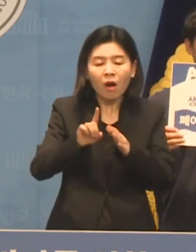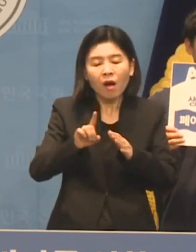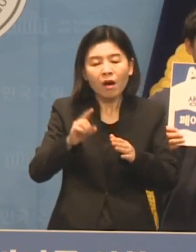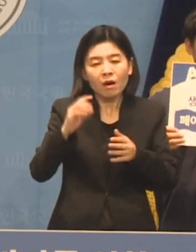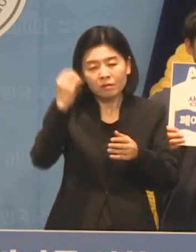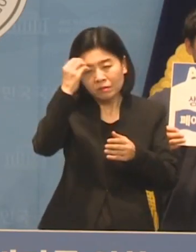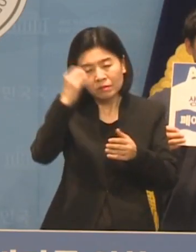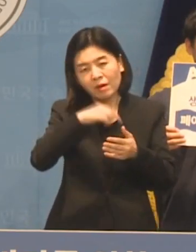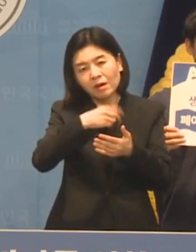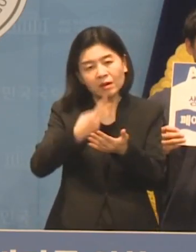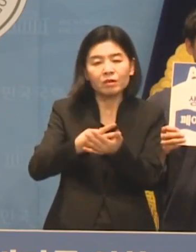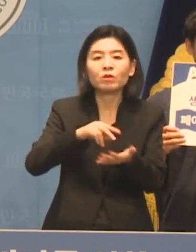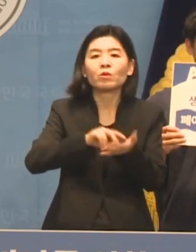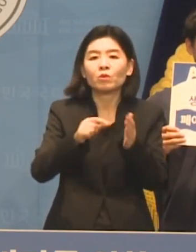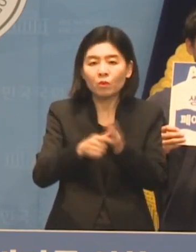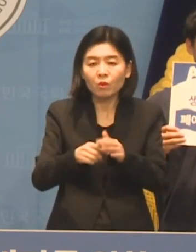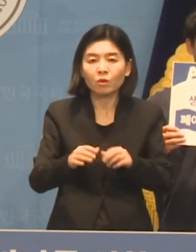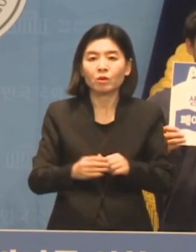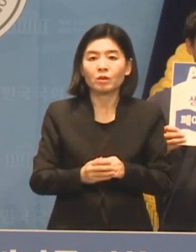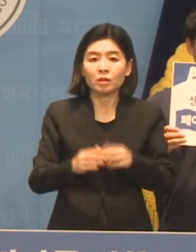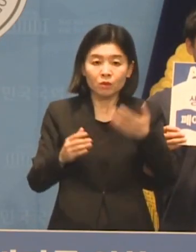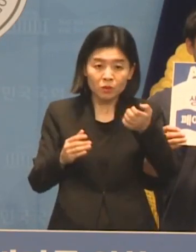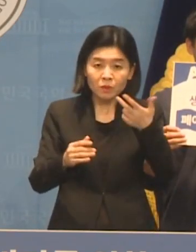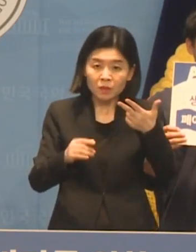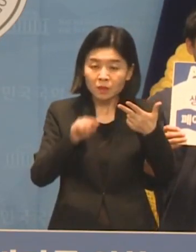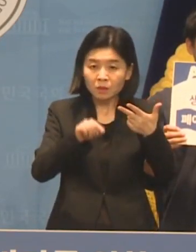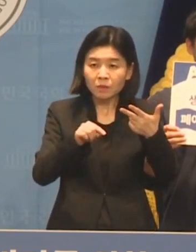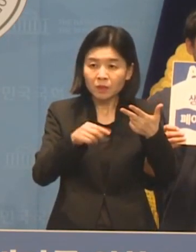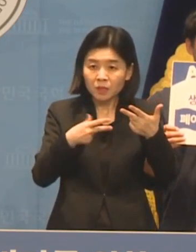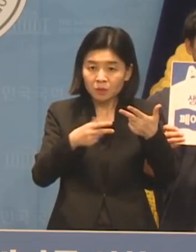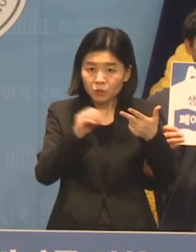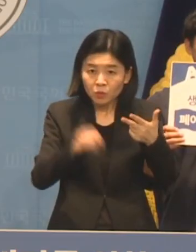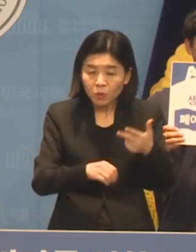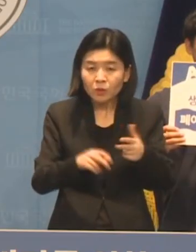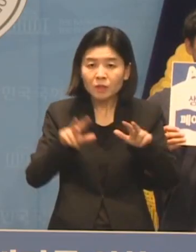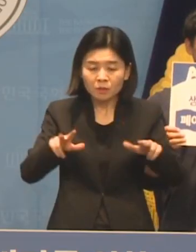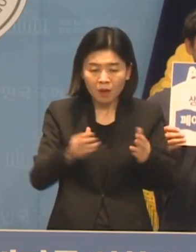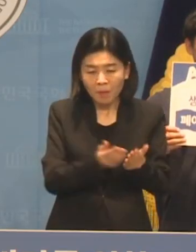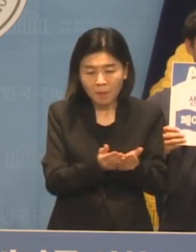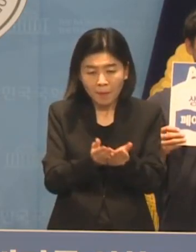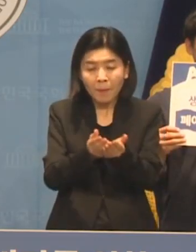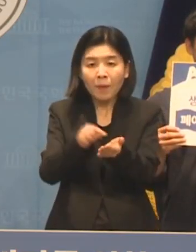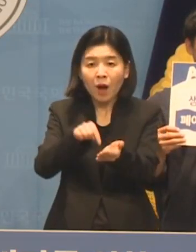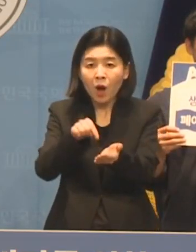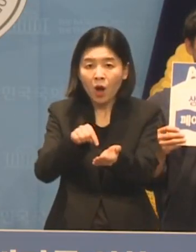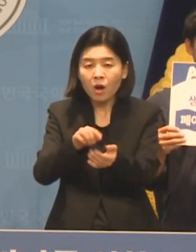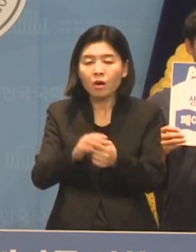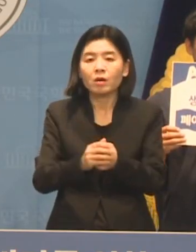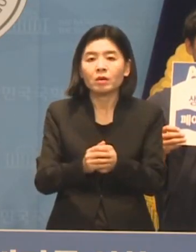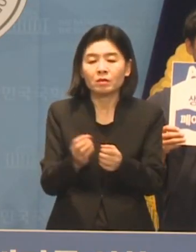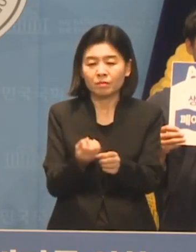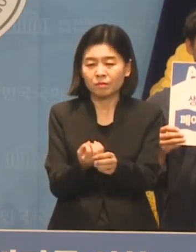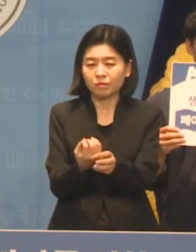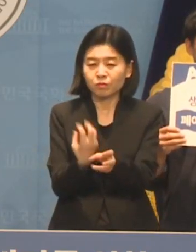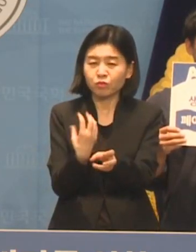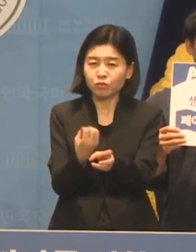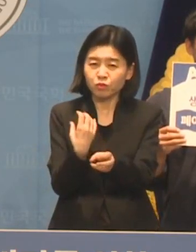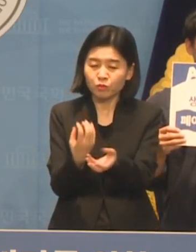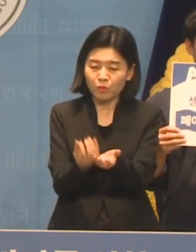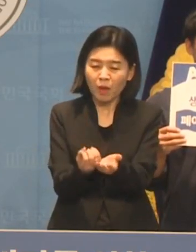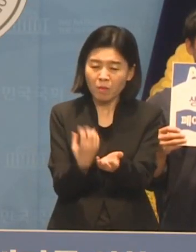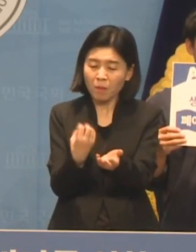그리고 한국 수출입 화물의 99.7%가 선박으로 운송이 됩니다. 2050 탄소 중립 정책을 이야기하고